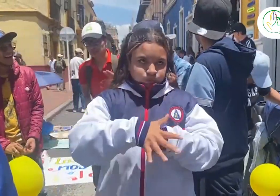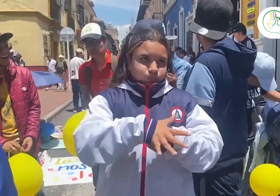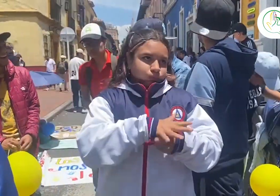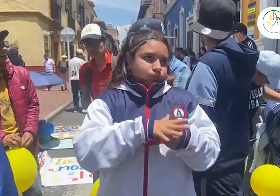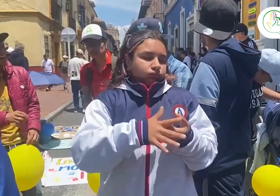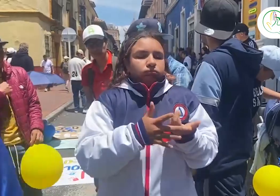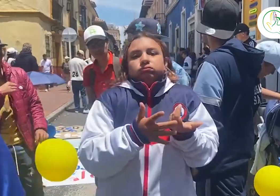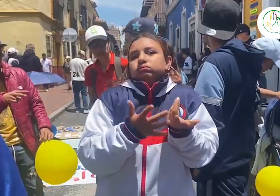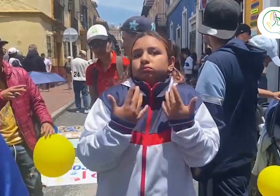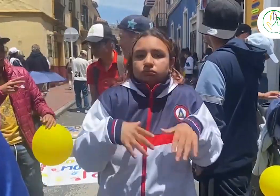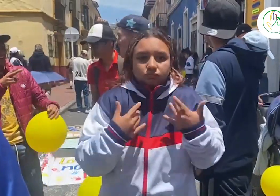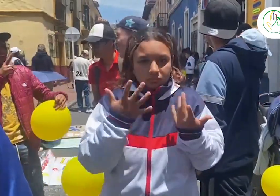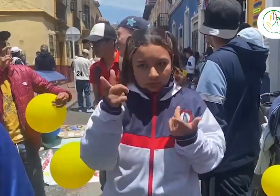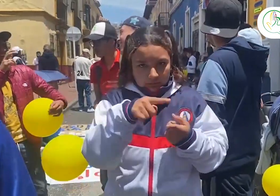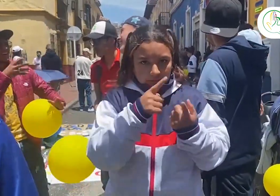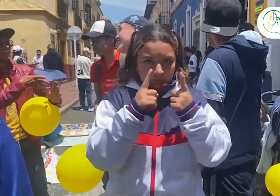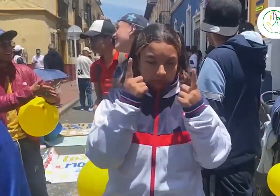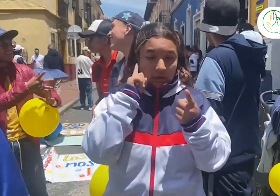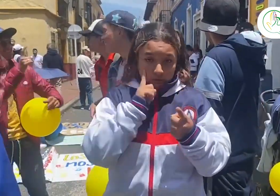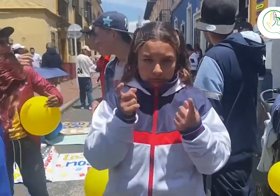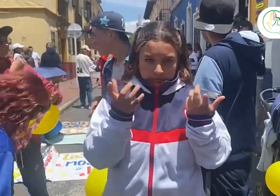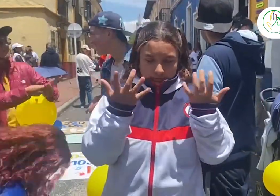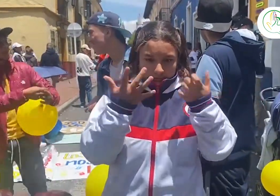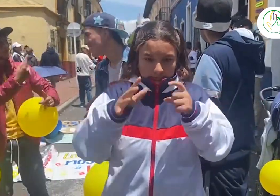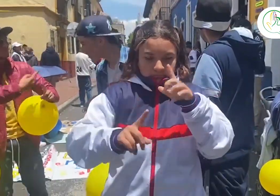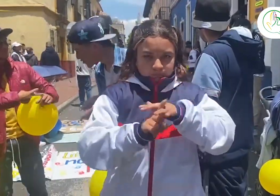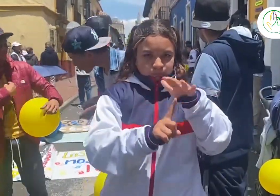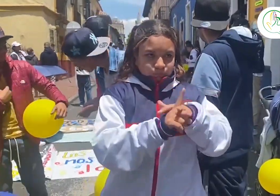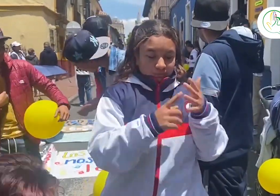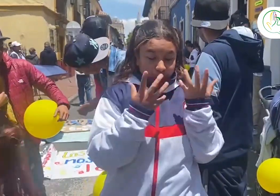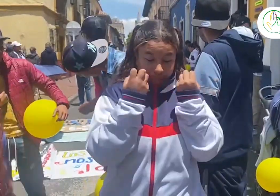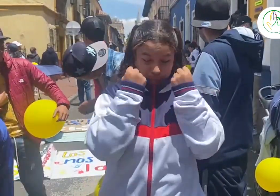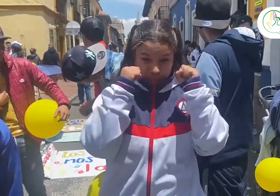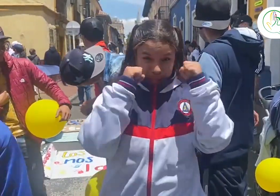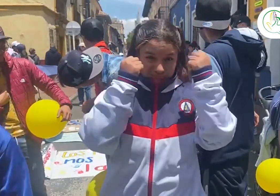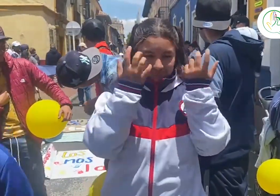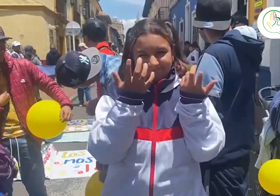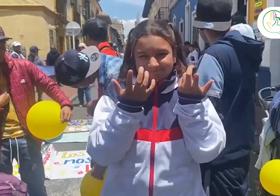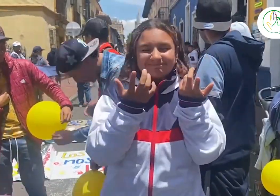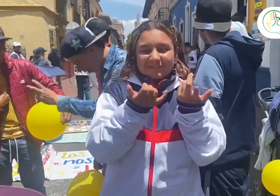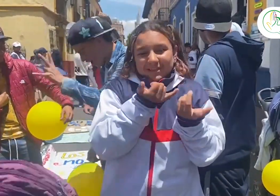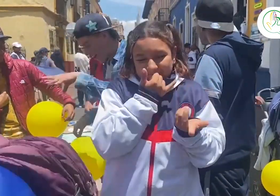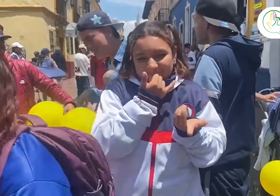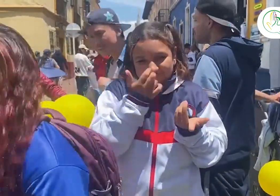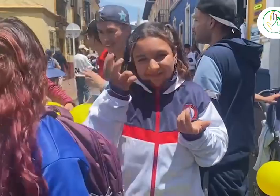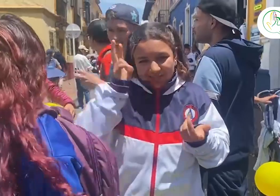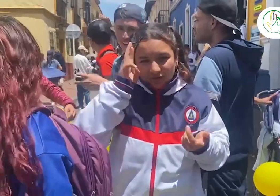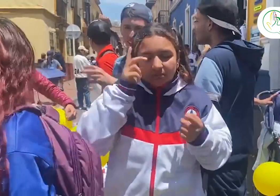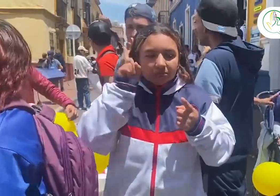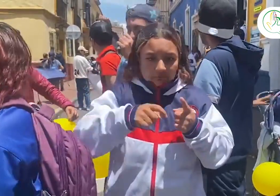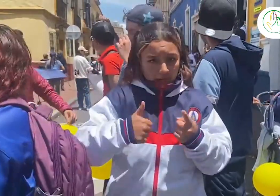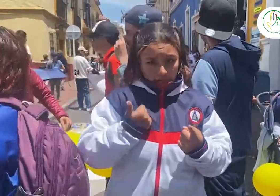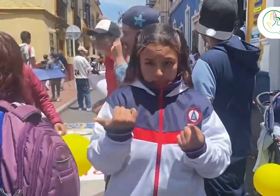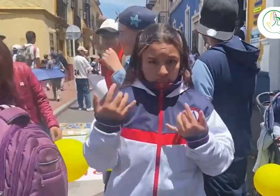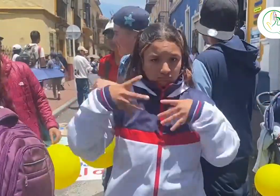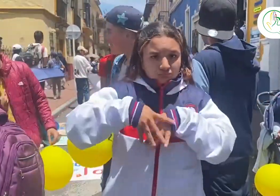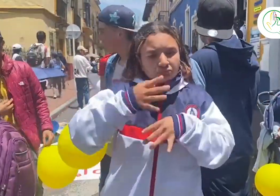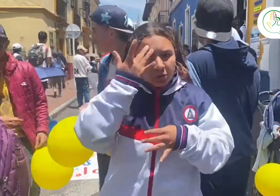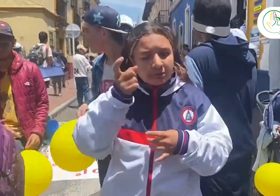servicio de interpretación. La situación es bastante complicada. Algunos sordos están preocupados y con justa causa. Por eso aprovechamos